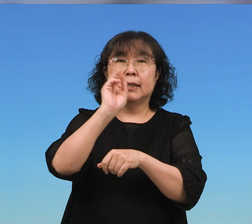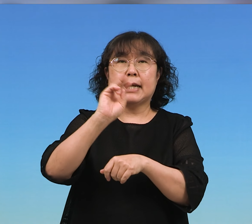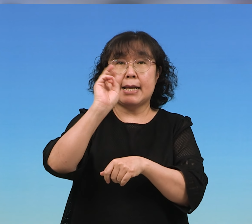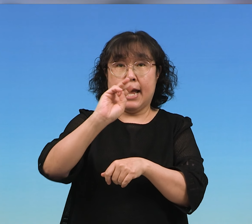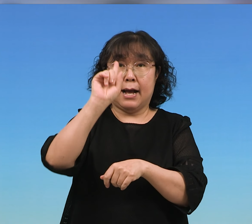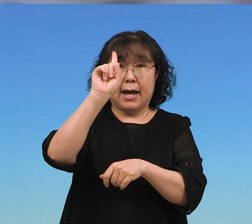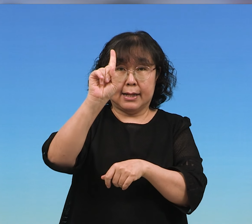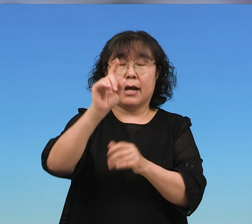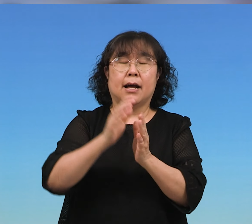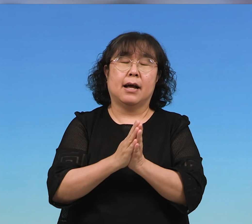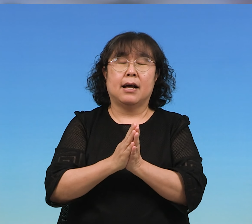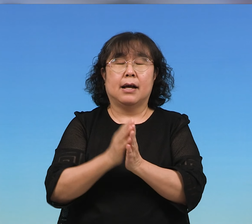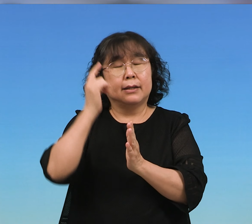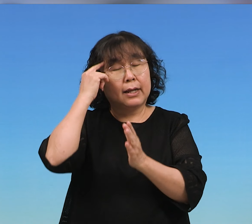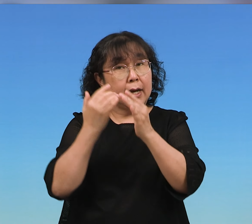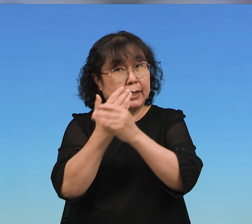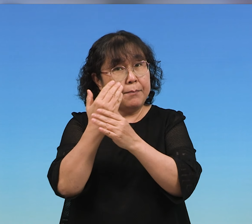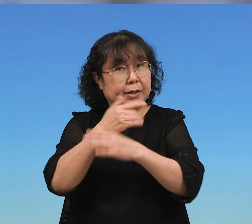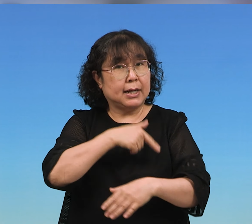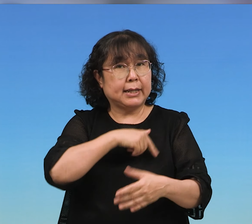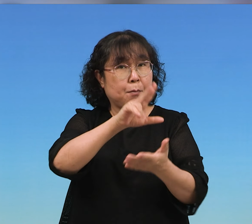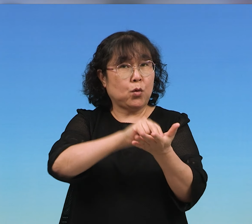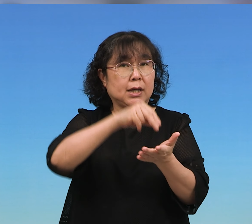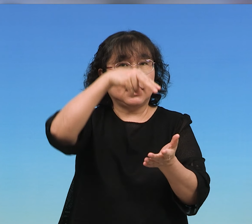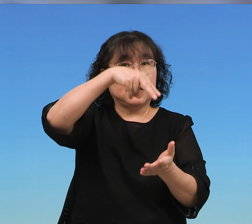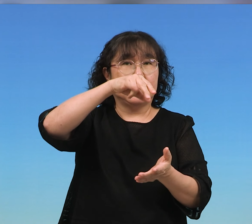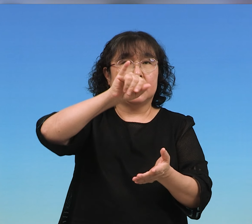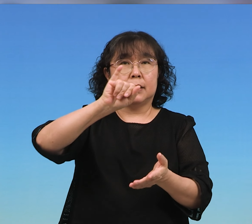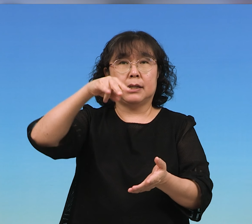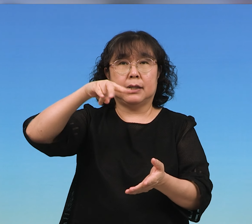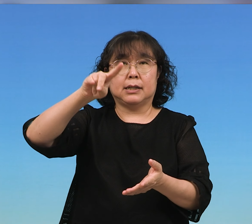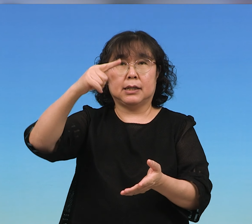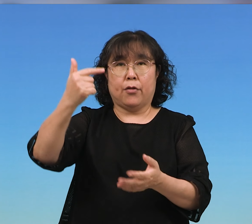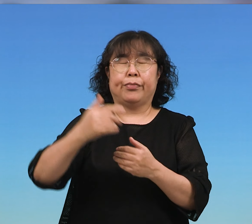말씀을 정리하는 찬양 하나, 제목이 시선이에요. 제목이